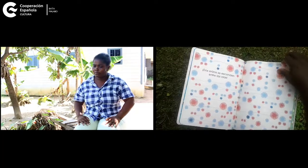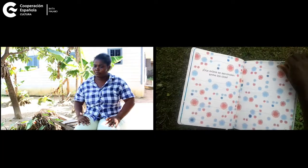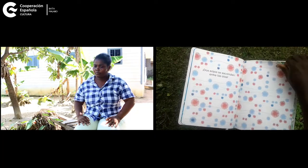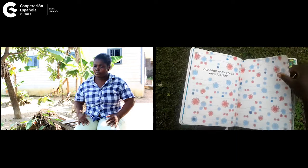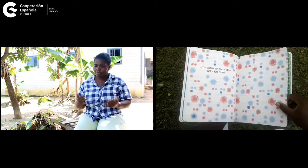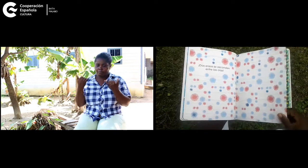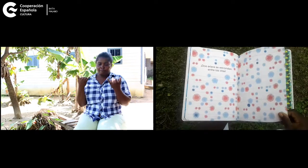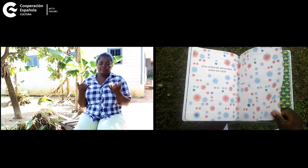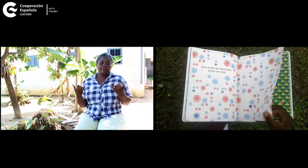Ahora